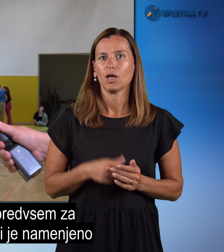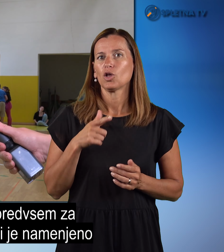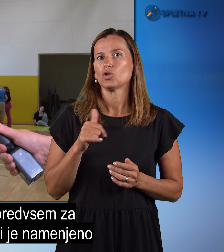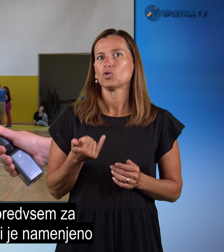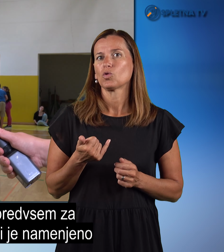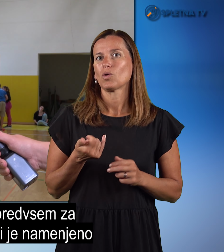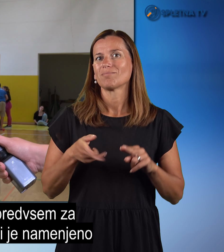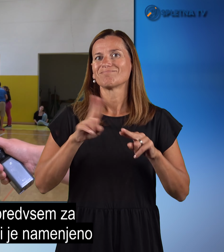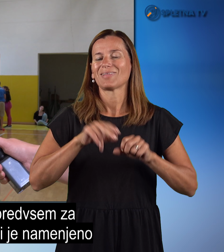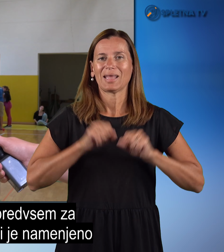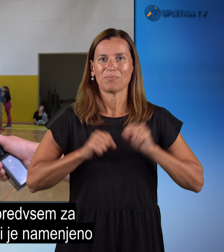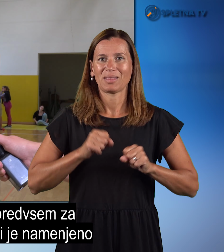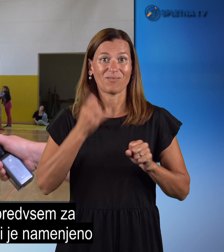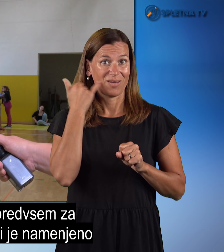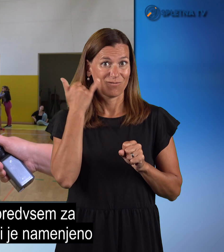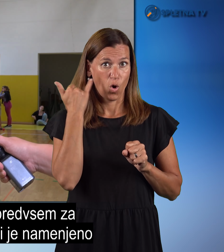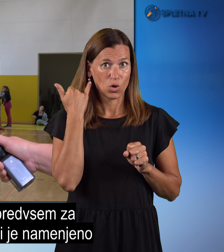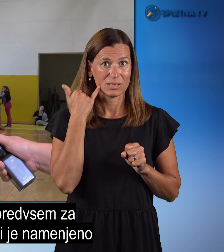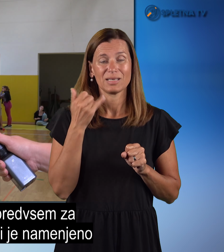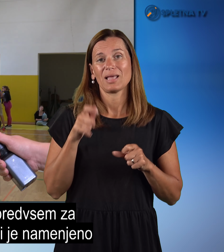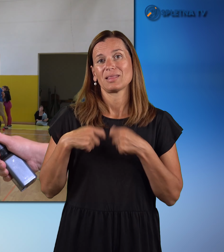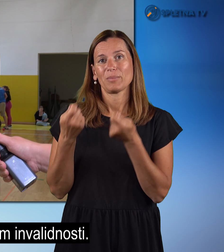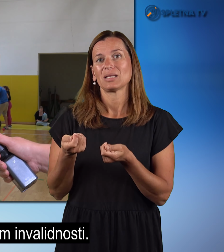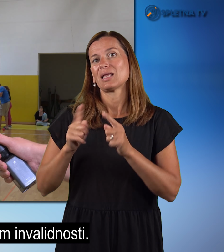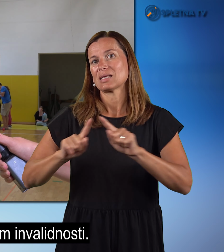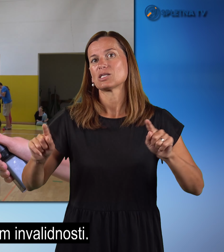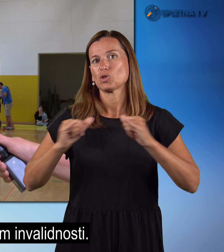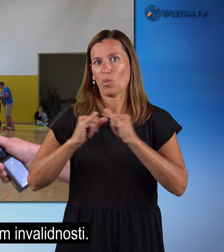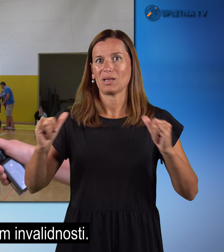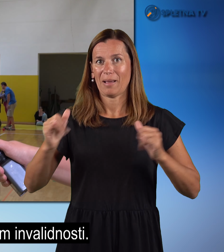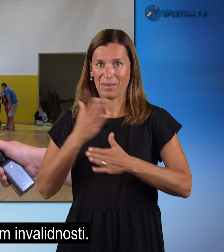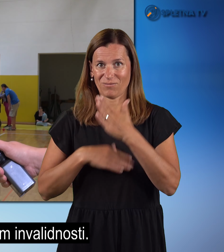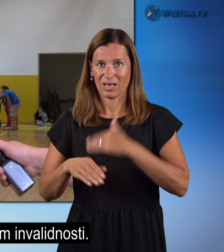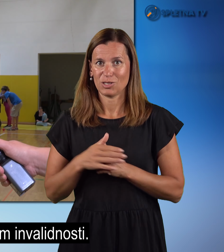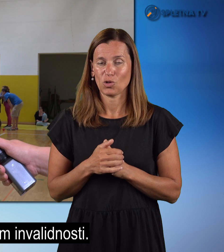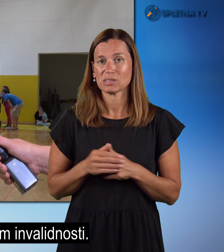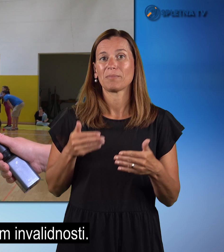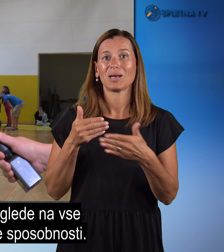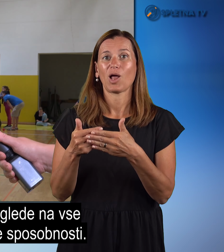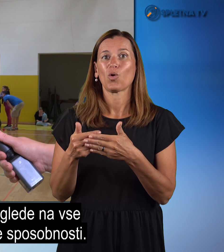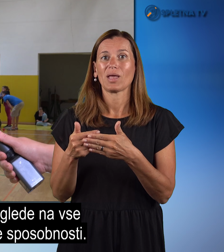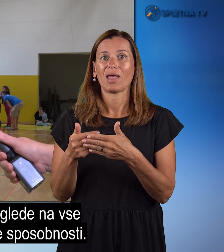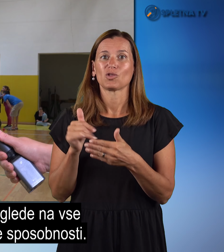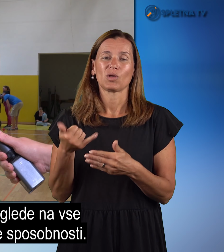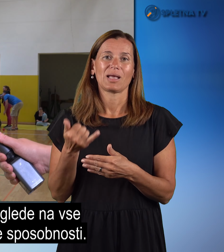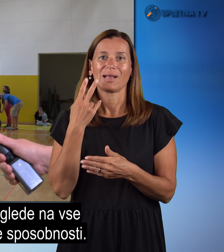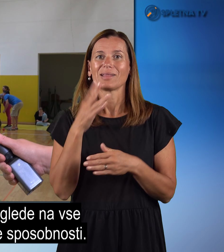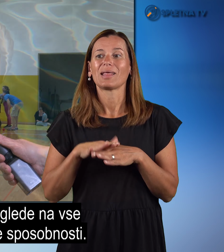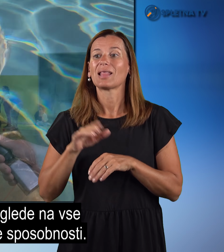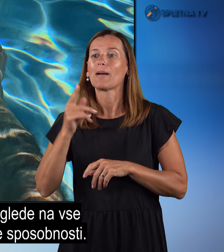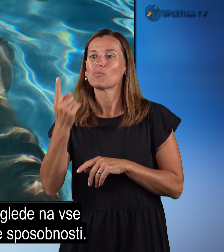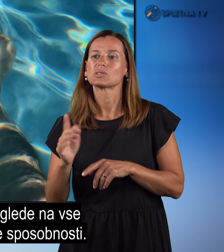V bistvu gre predvsem za gibanje v vodi, ki je namenjeno različnim oblikam invalidnosti. Prilagojeno je glede